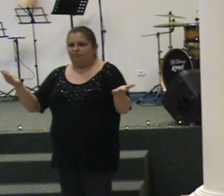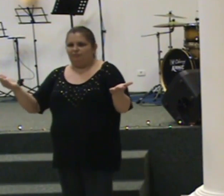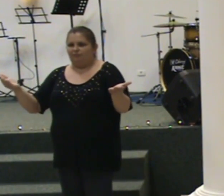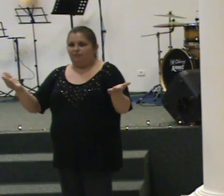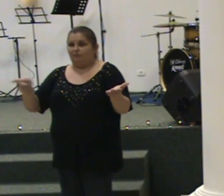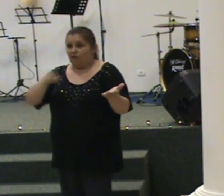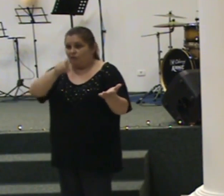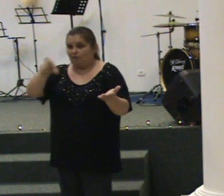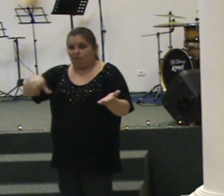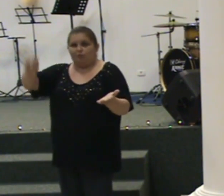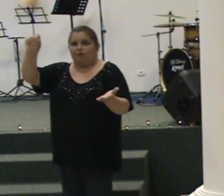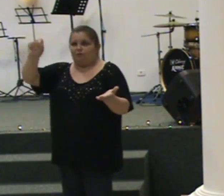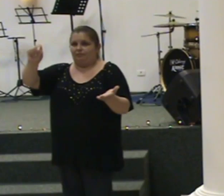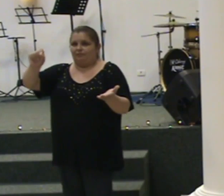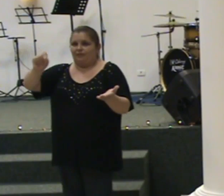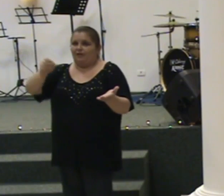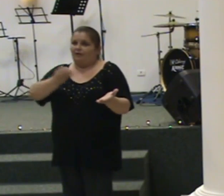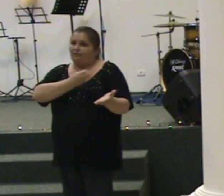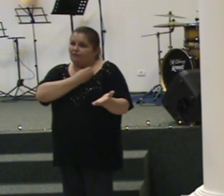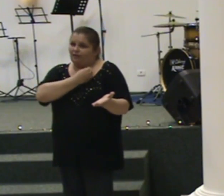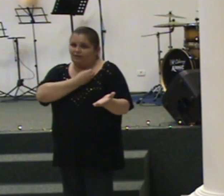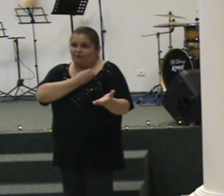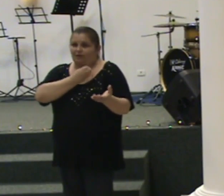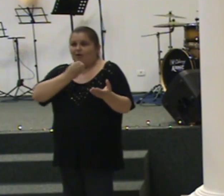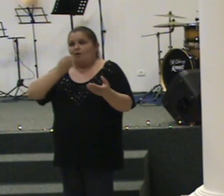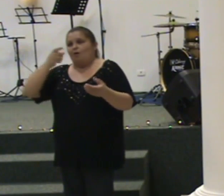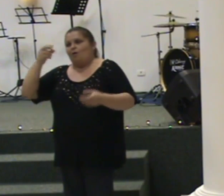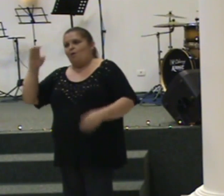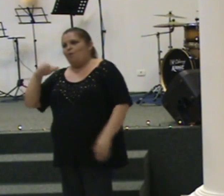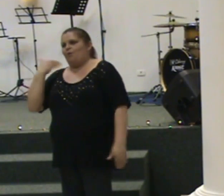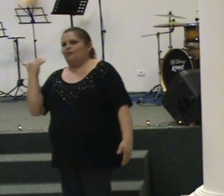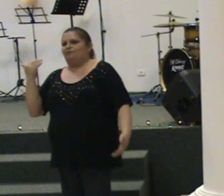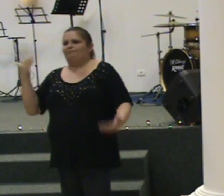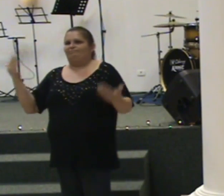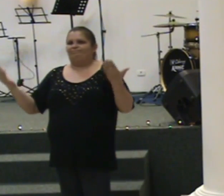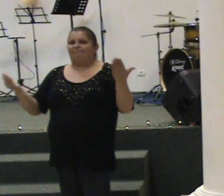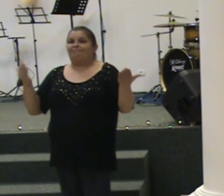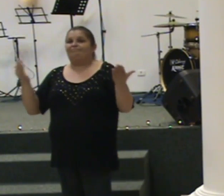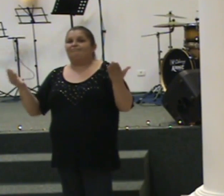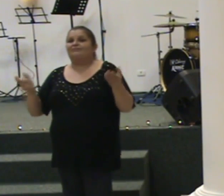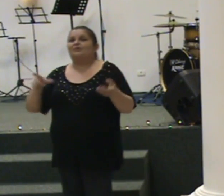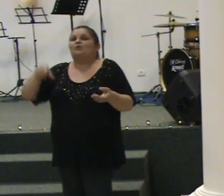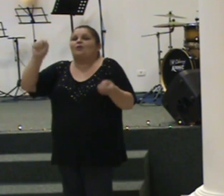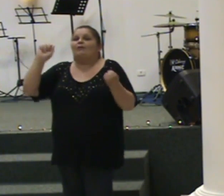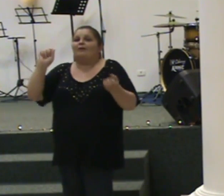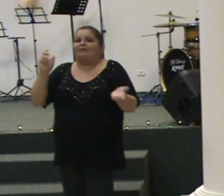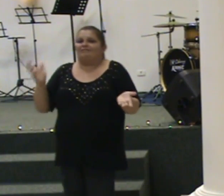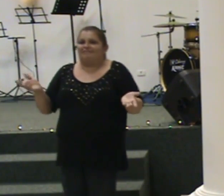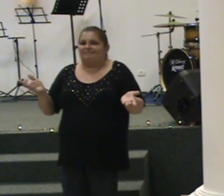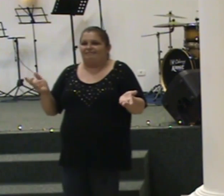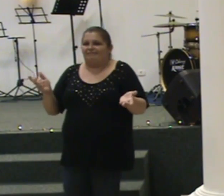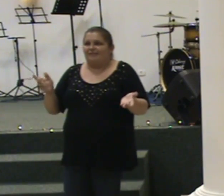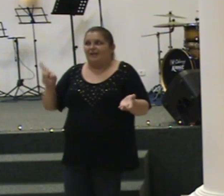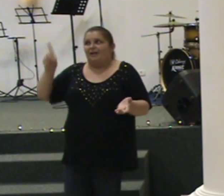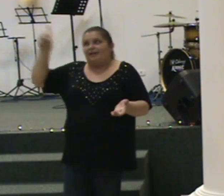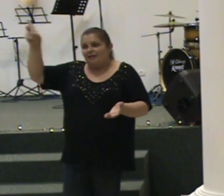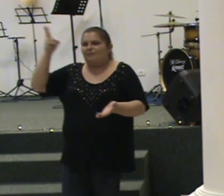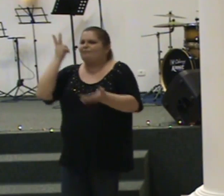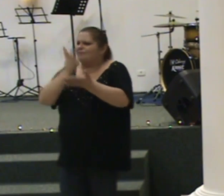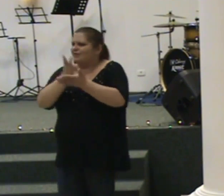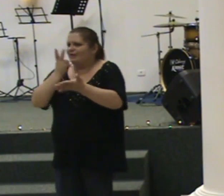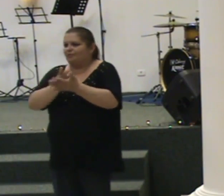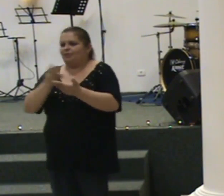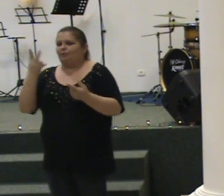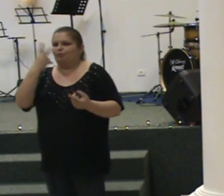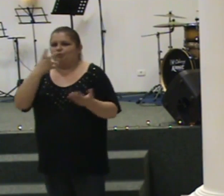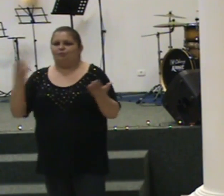descendência. E quando nós entendemos isso, que Deus dá sempre a escolha para que a gente seja